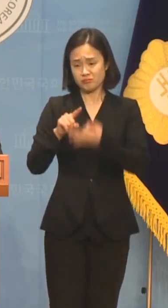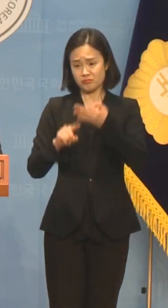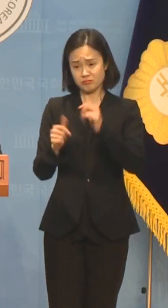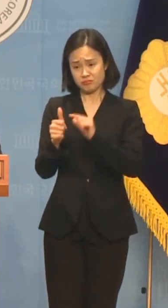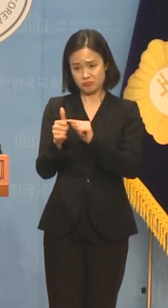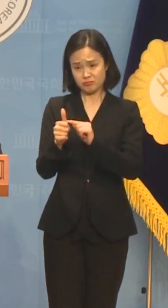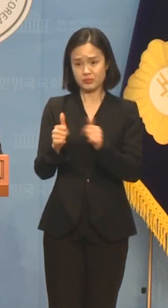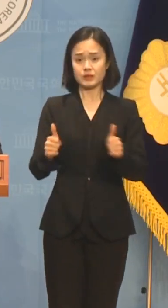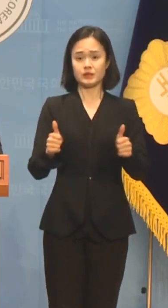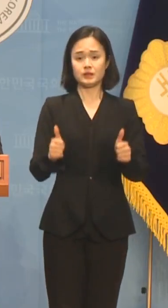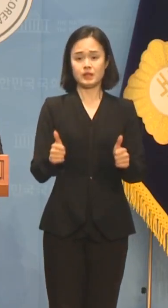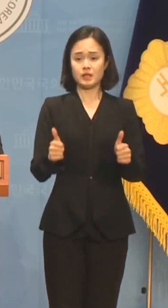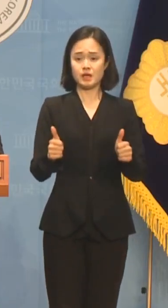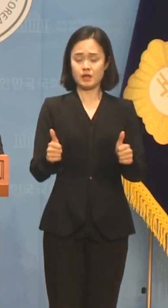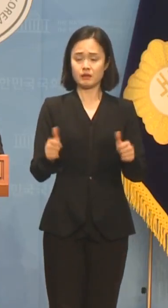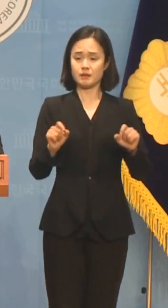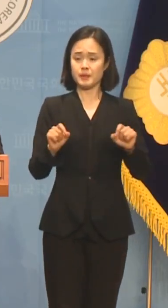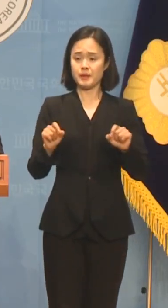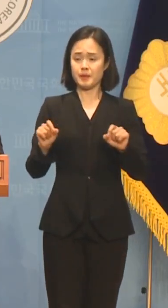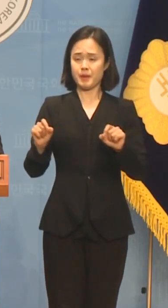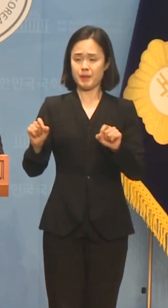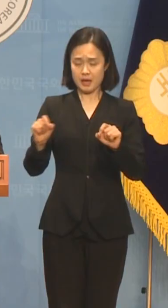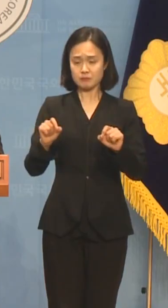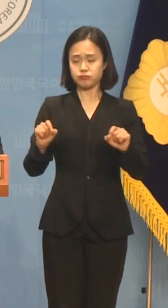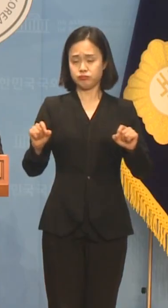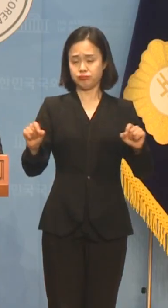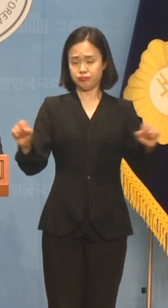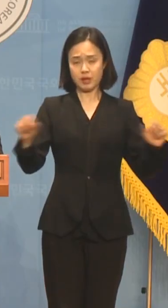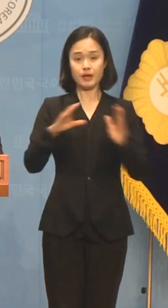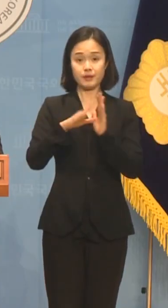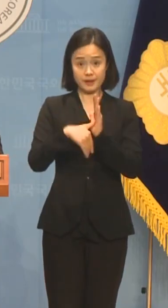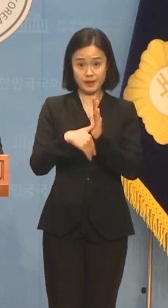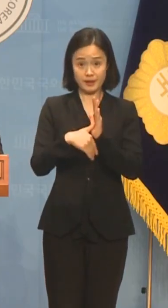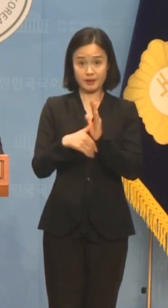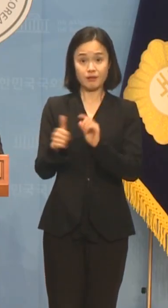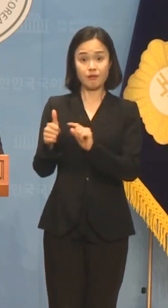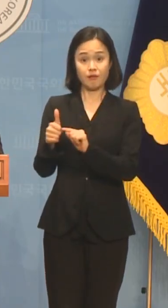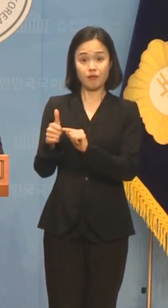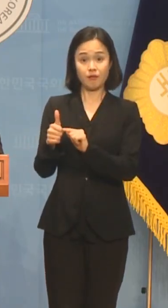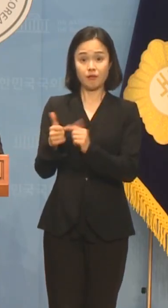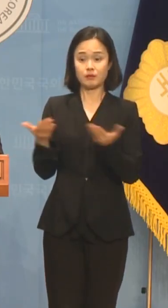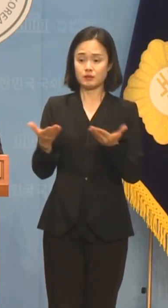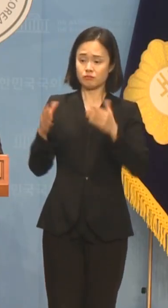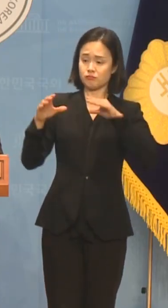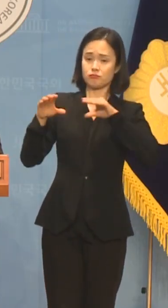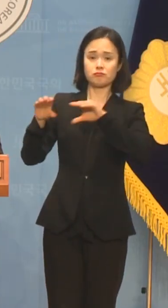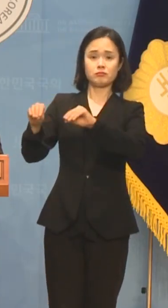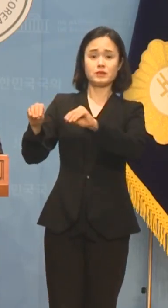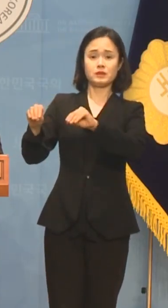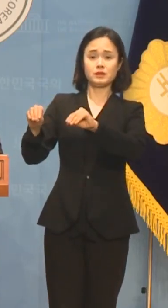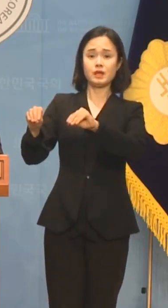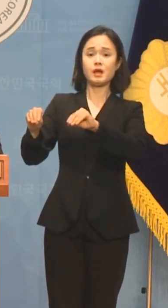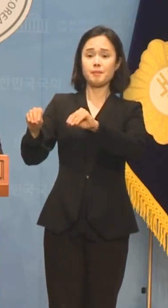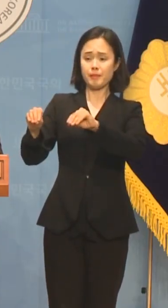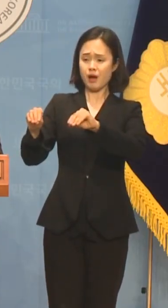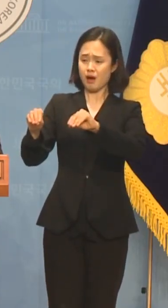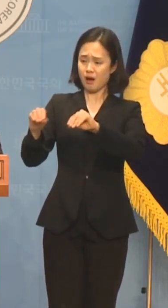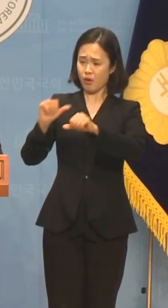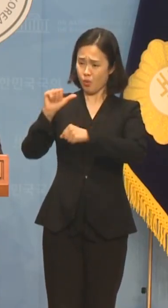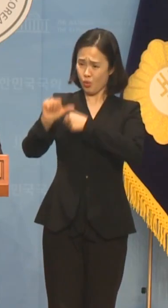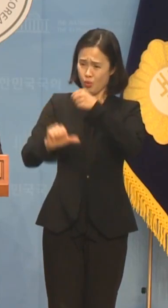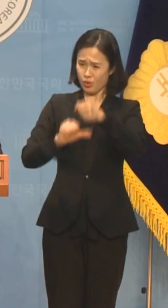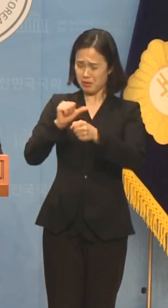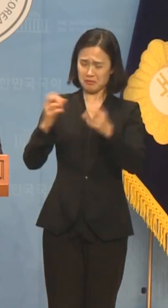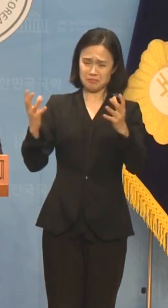경우 윤석열은 직무정지 상태에서 임기를 채울 수도 있습니다. 내란의 힘